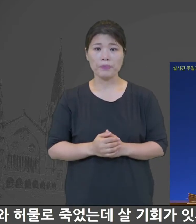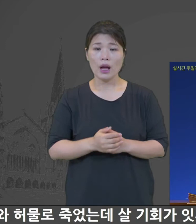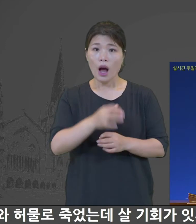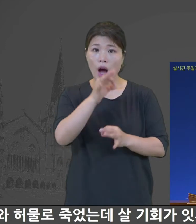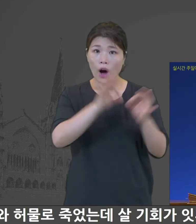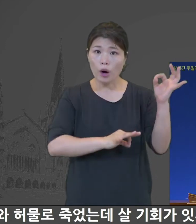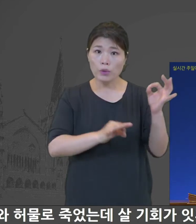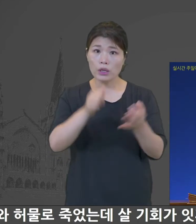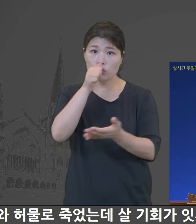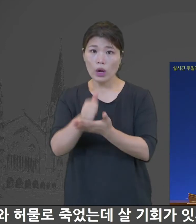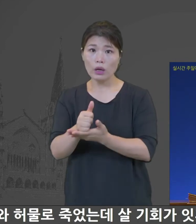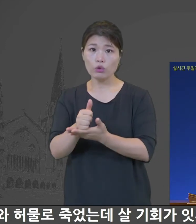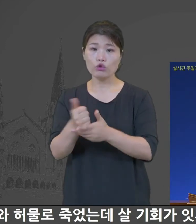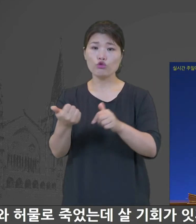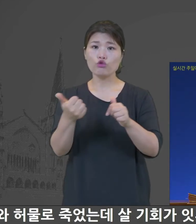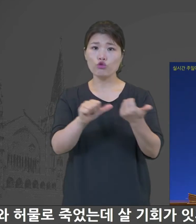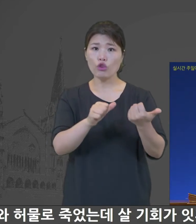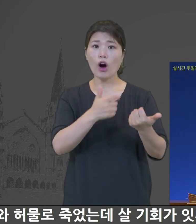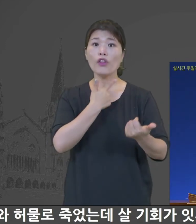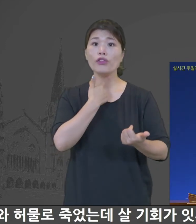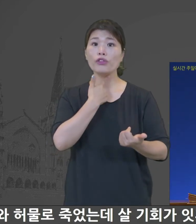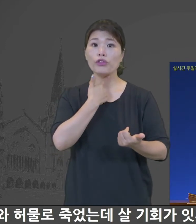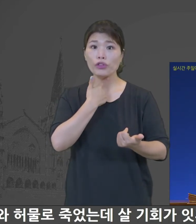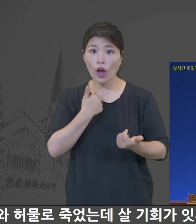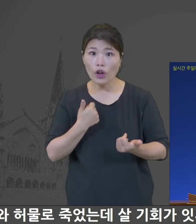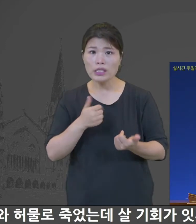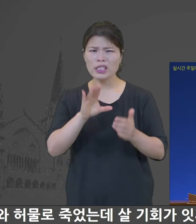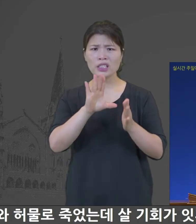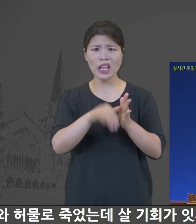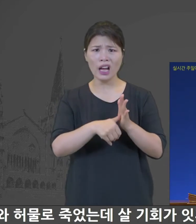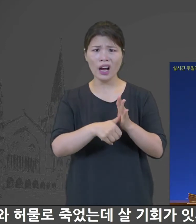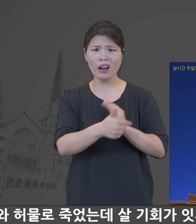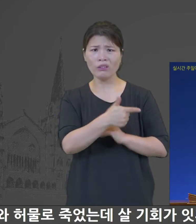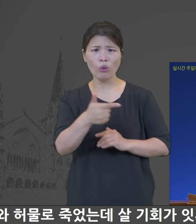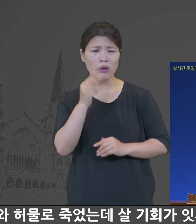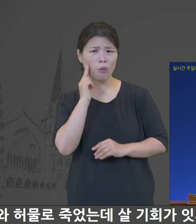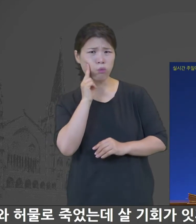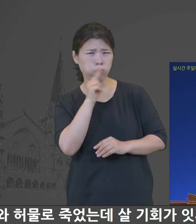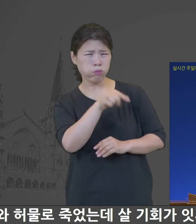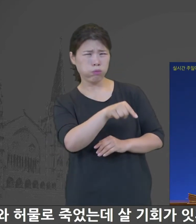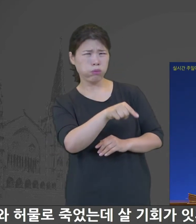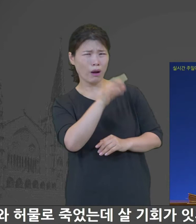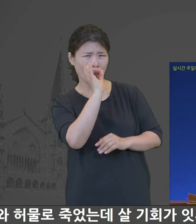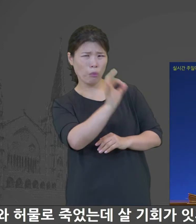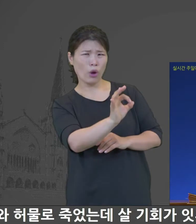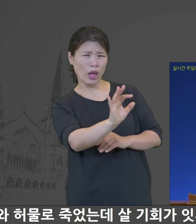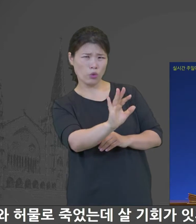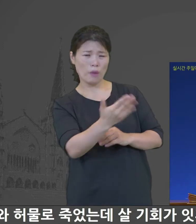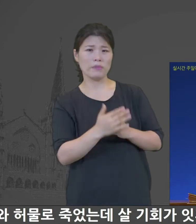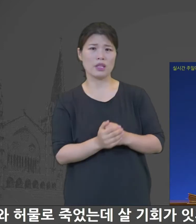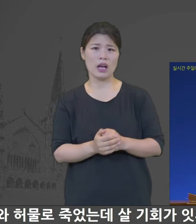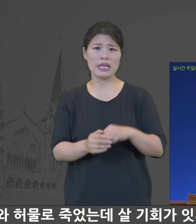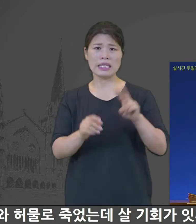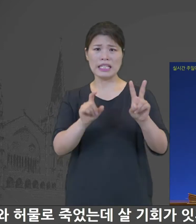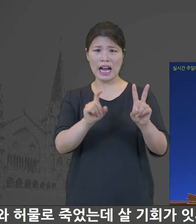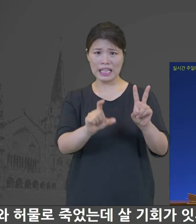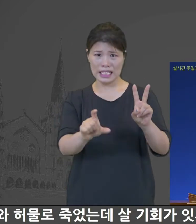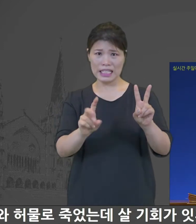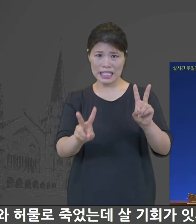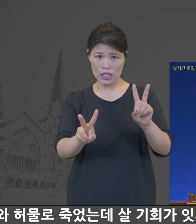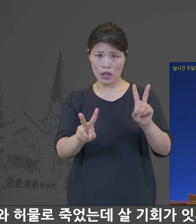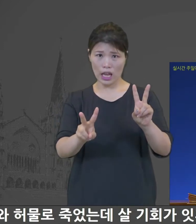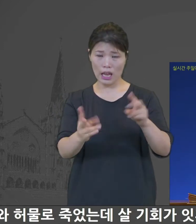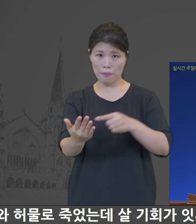허물과 죄로 죽었던 상태가 얼마나 심각한지를 2절에서 보여주면서 이거 오늘 꼭 배우셔야 되고요, 그